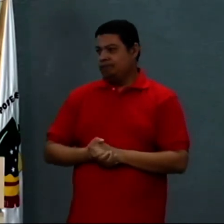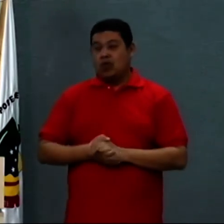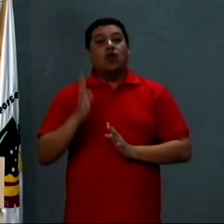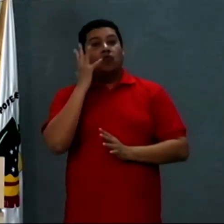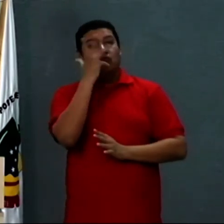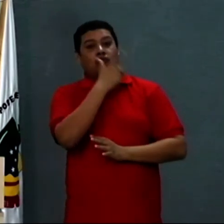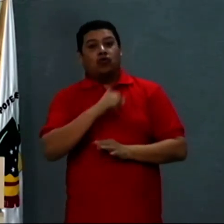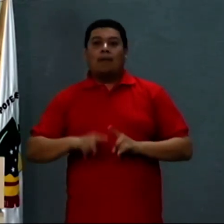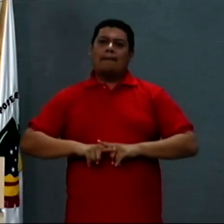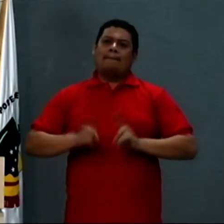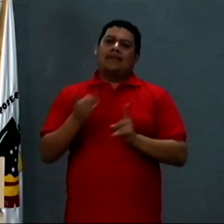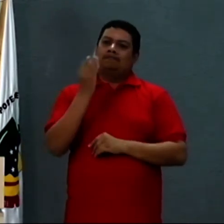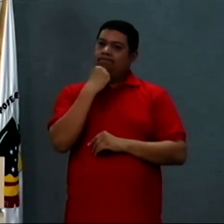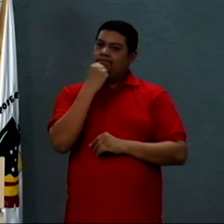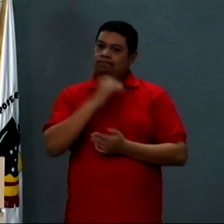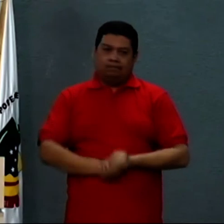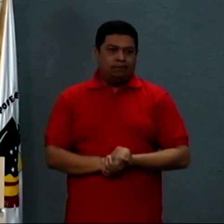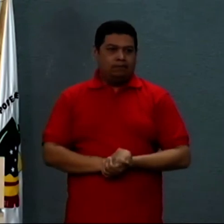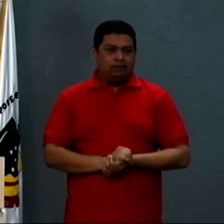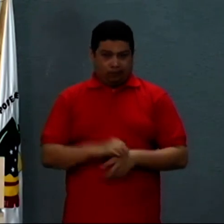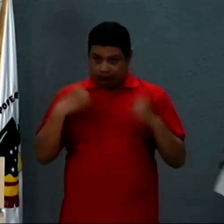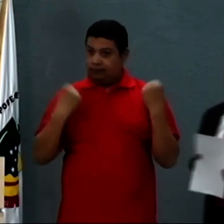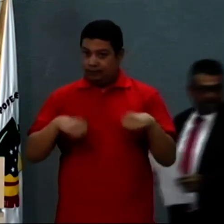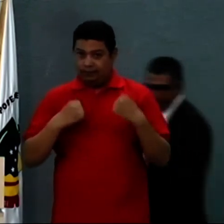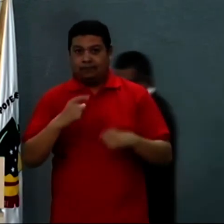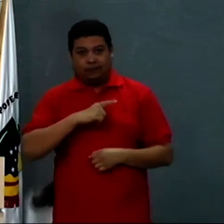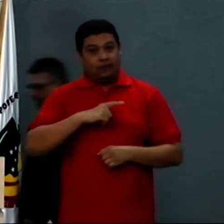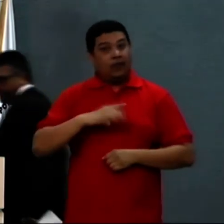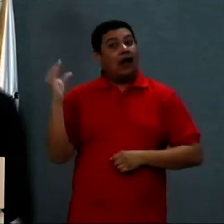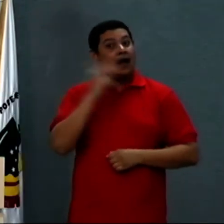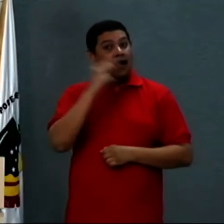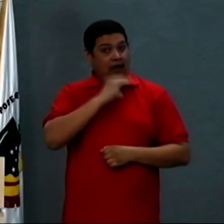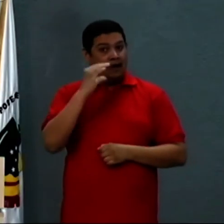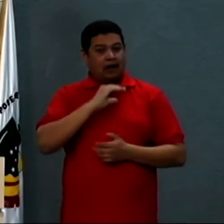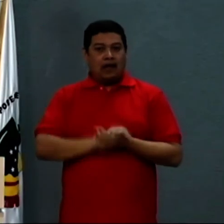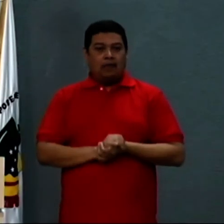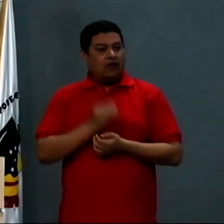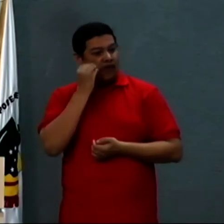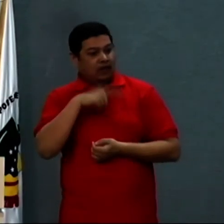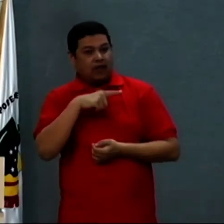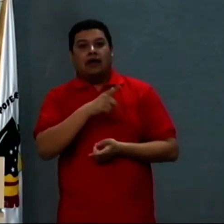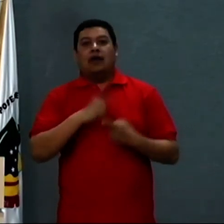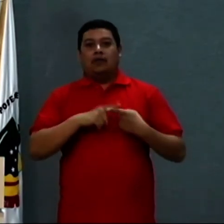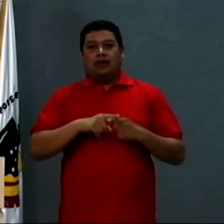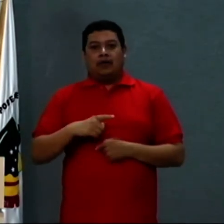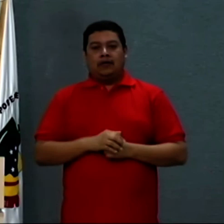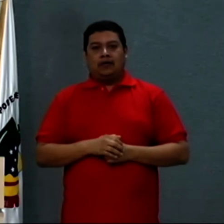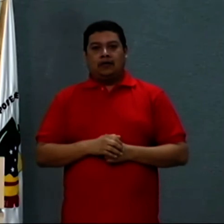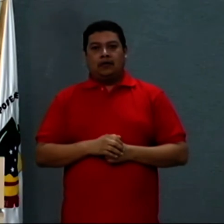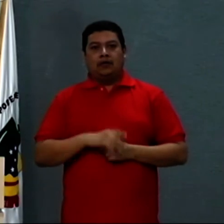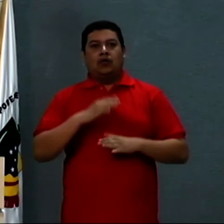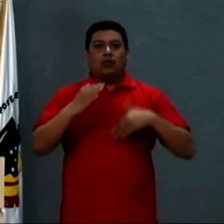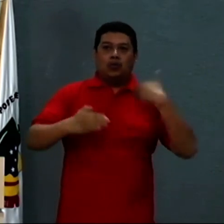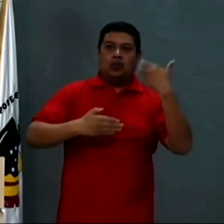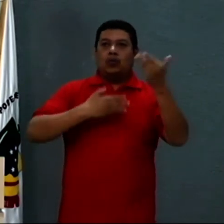porém, muito mal feito. Então precisa rever com urgência essa calçada, para que não se passe o tempo, para que não